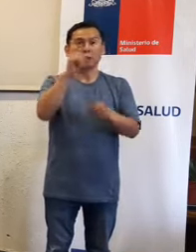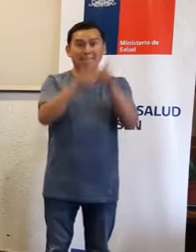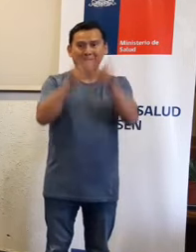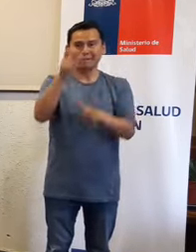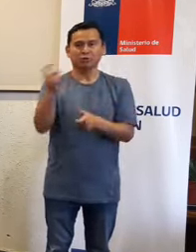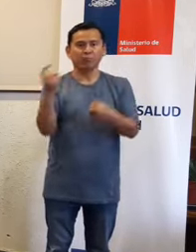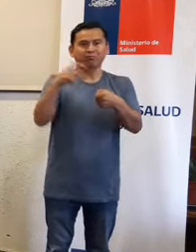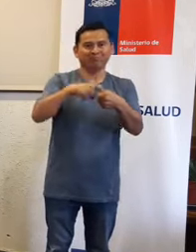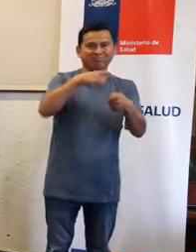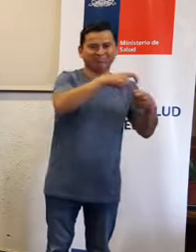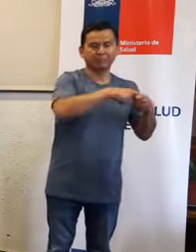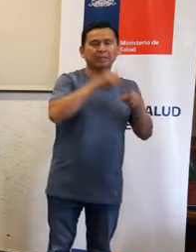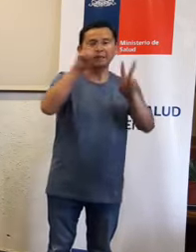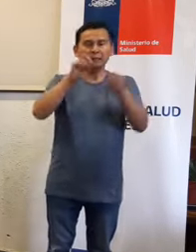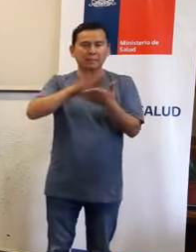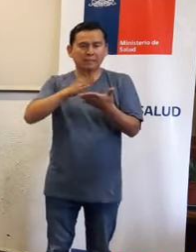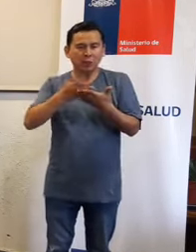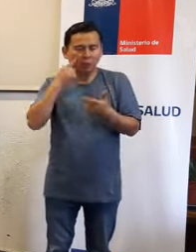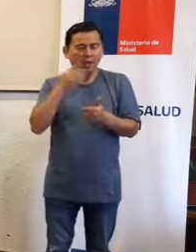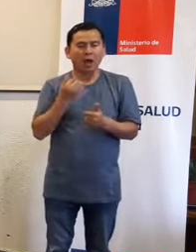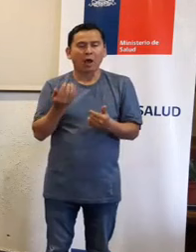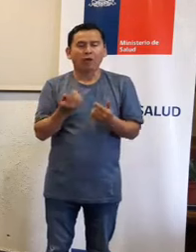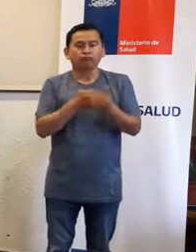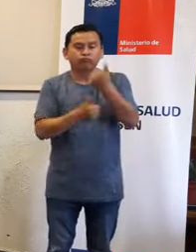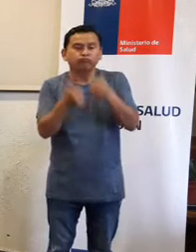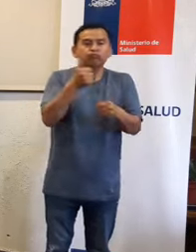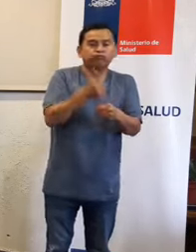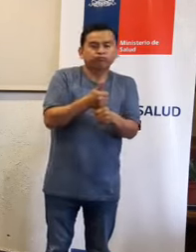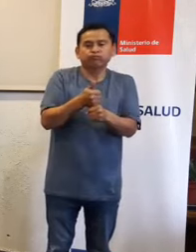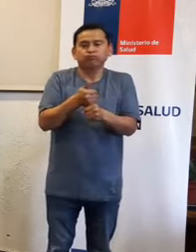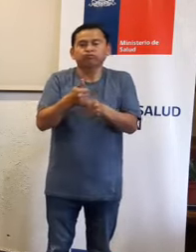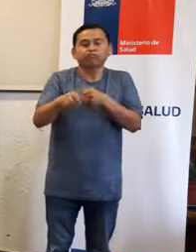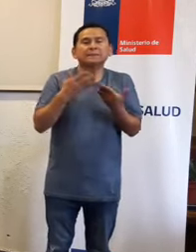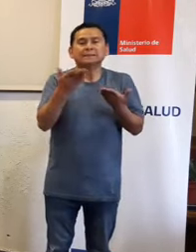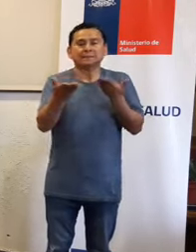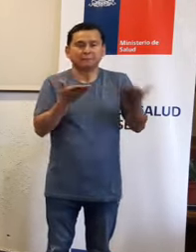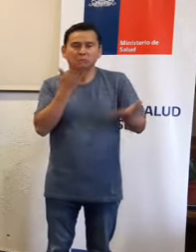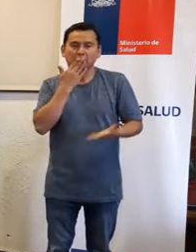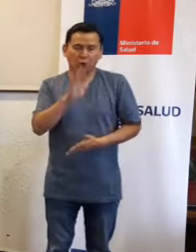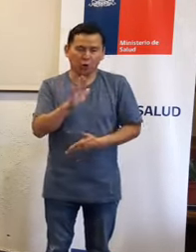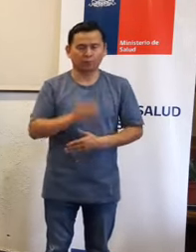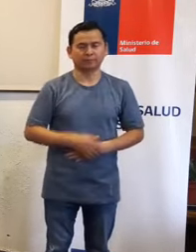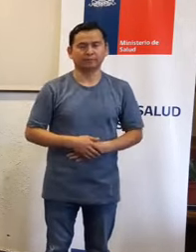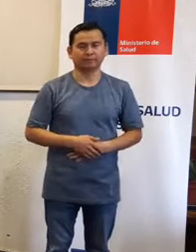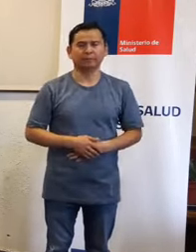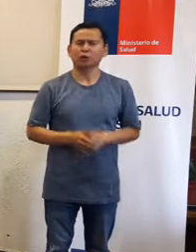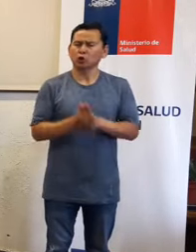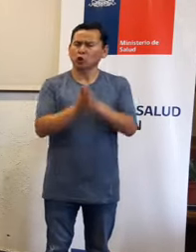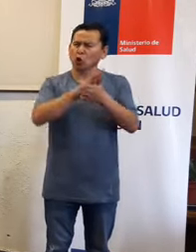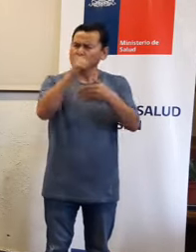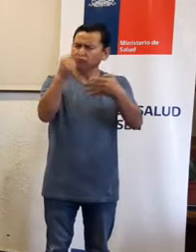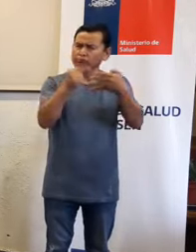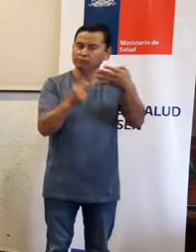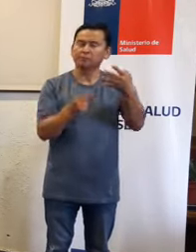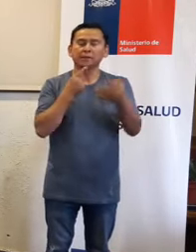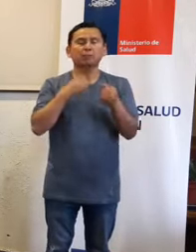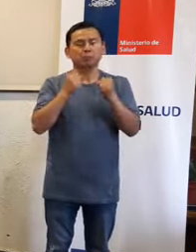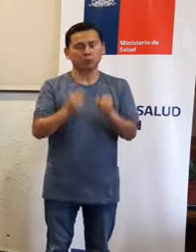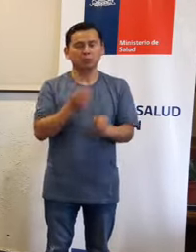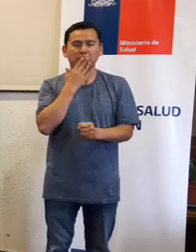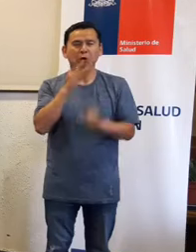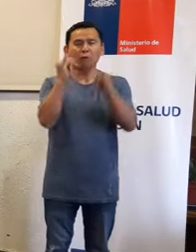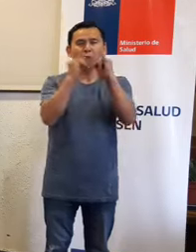del área de la salud para poder reforzar los servicios que entregamos. Todo esto para poder estar